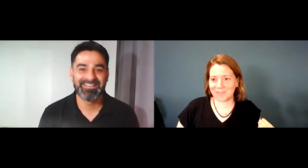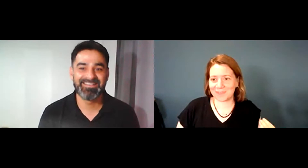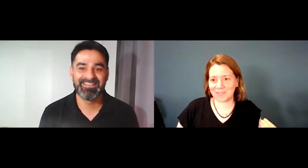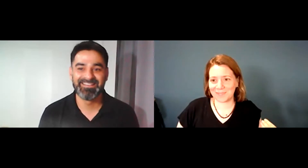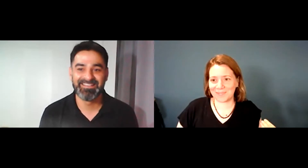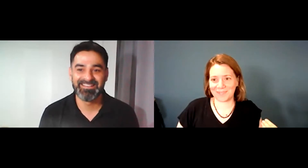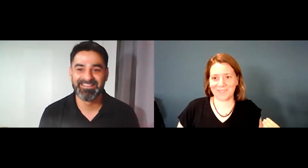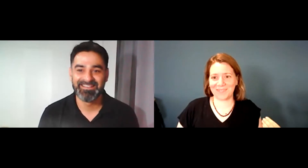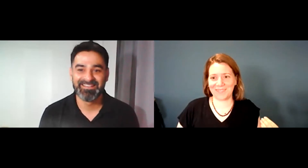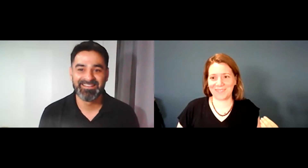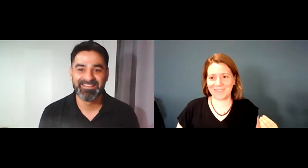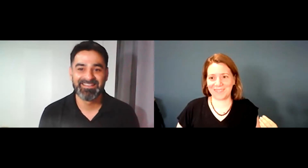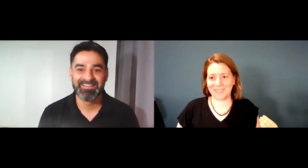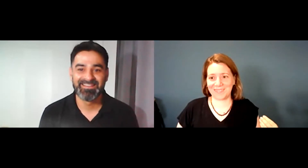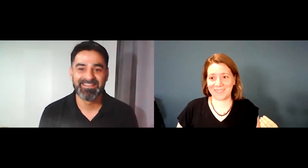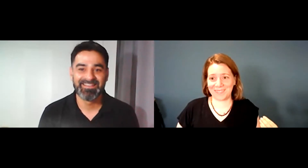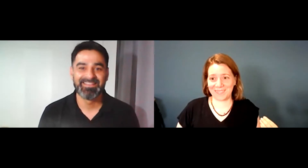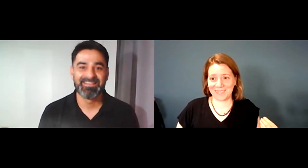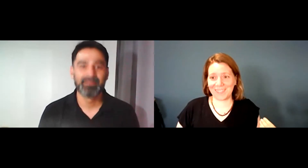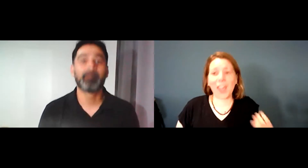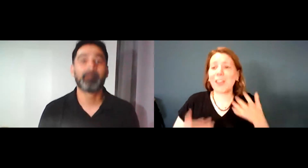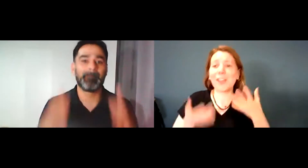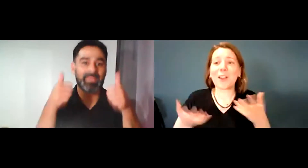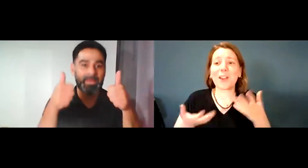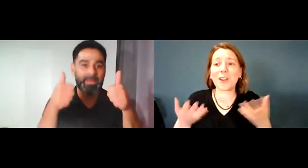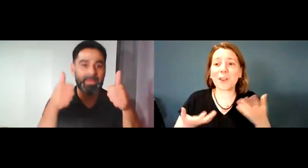Es como si me dieran el tótem en los scouts, casi, casi.